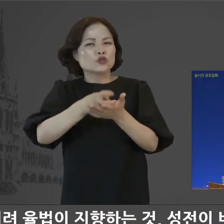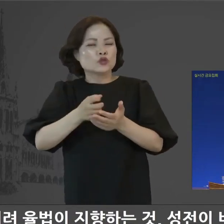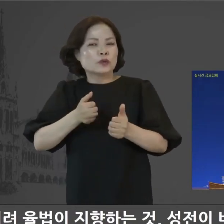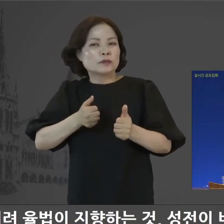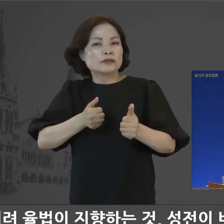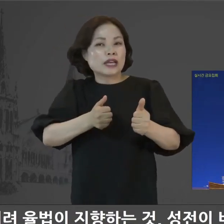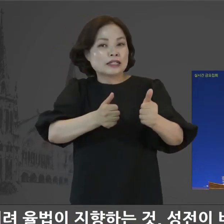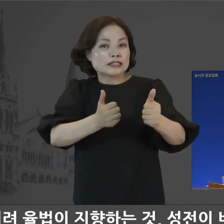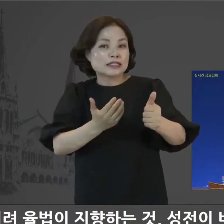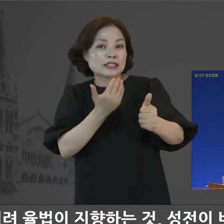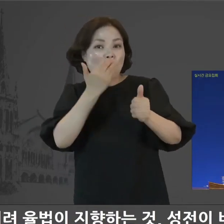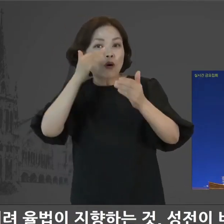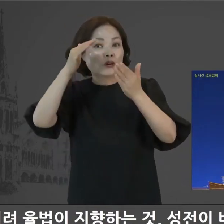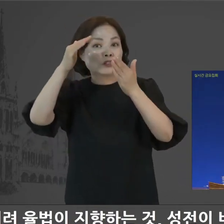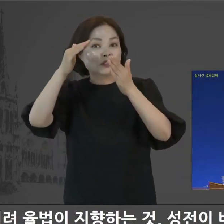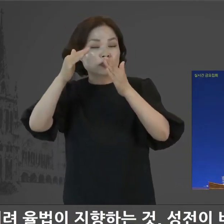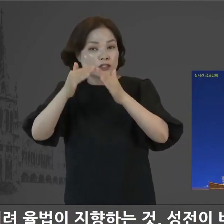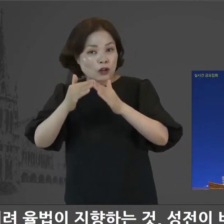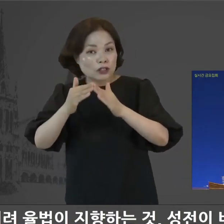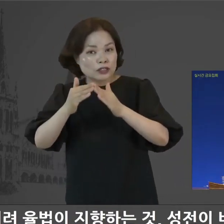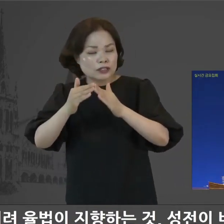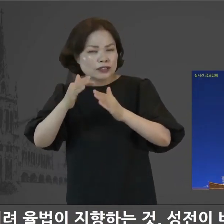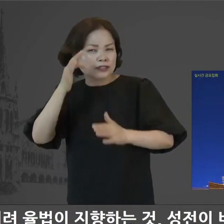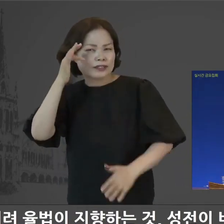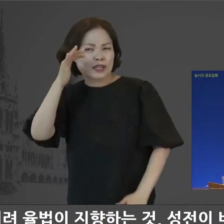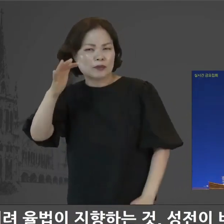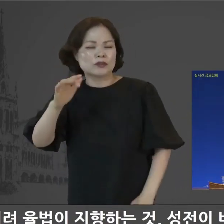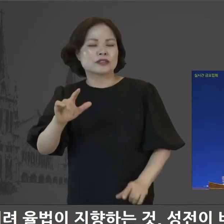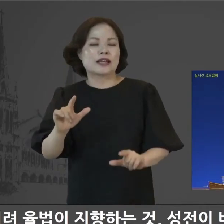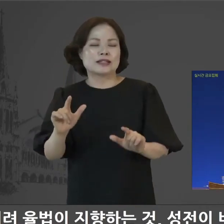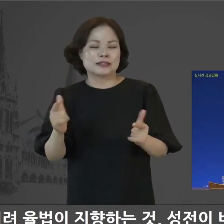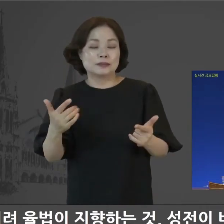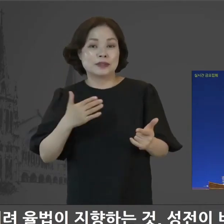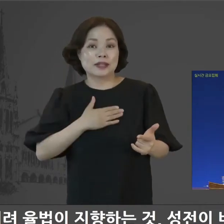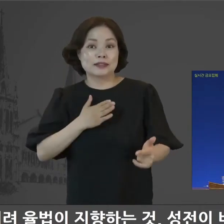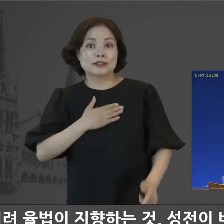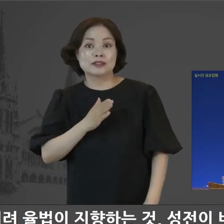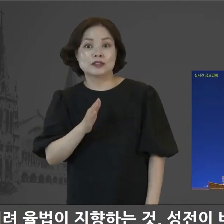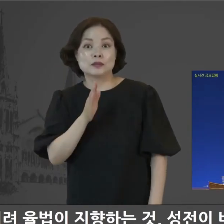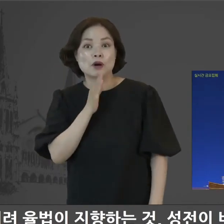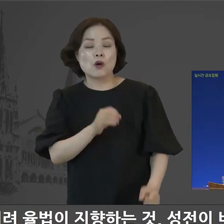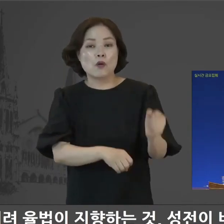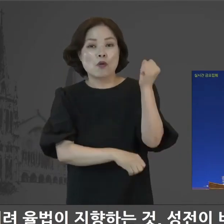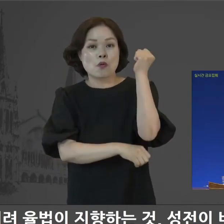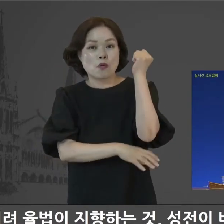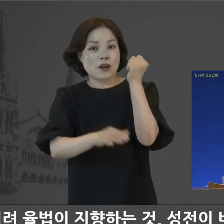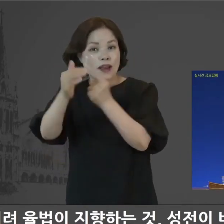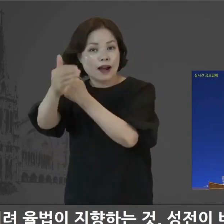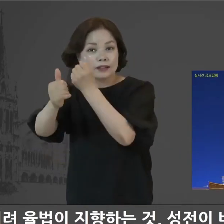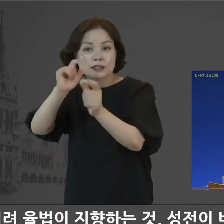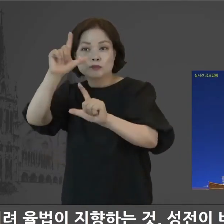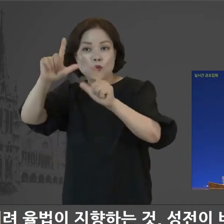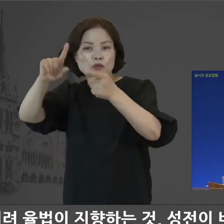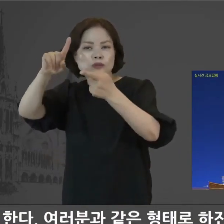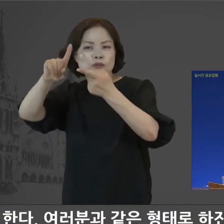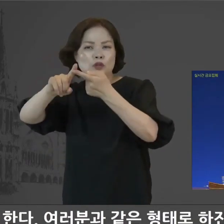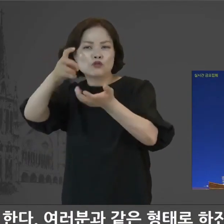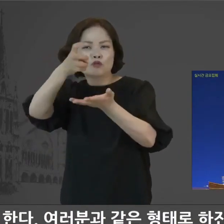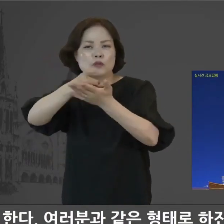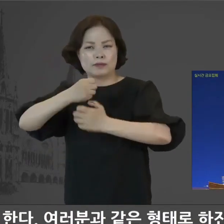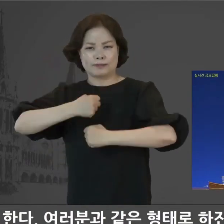따르거나 성전을 사모하진 않지만, 나는 정말 원래 그 하나님의 모습대로 율법을